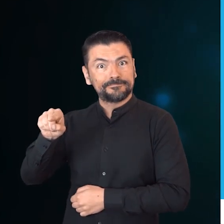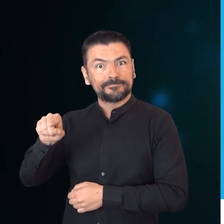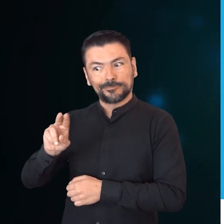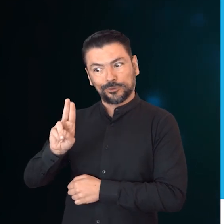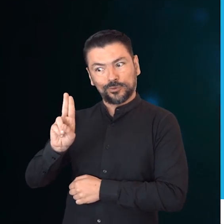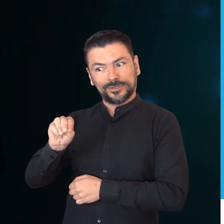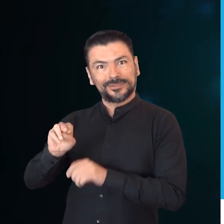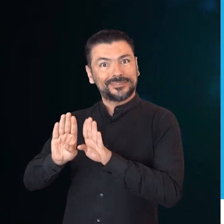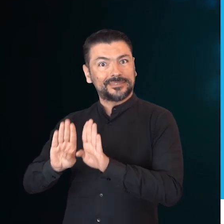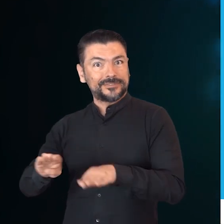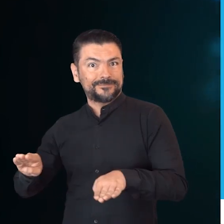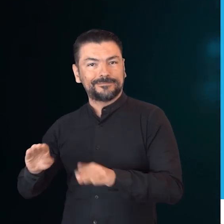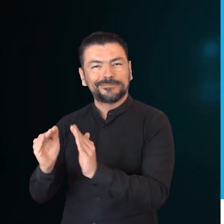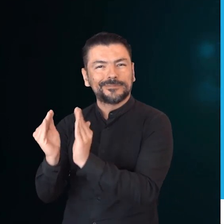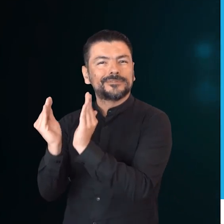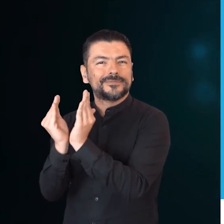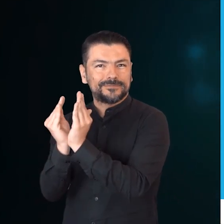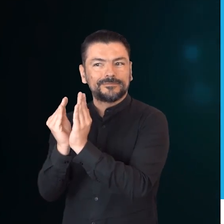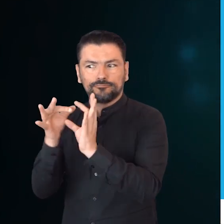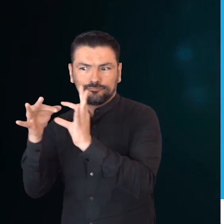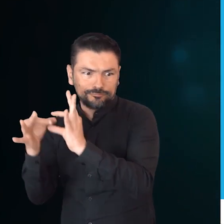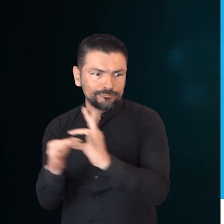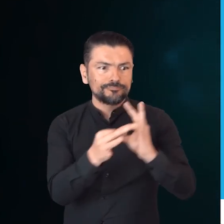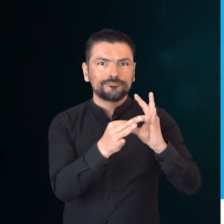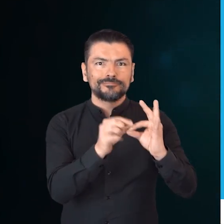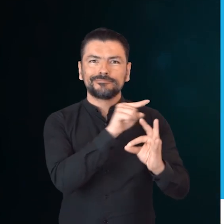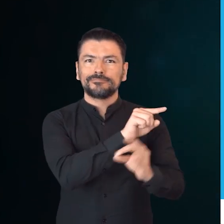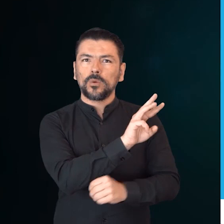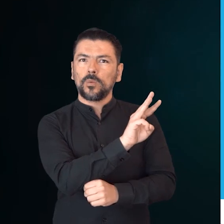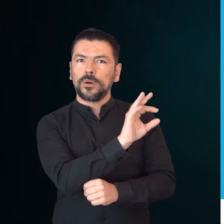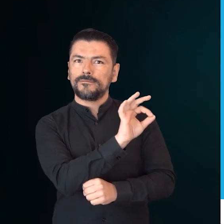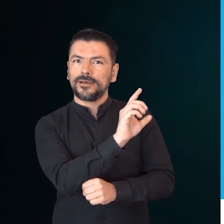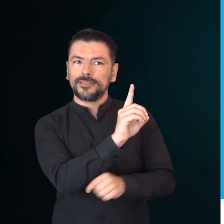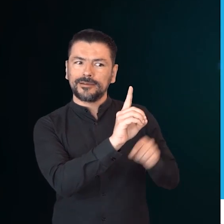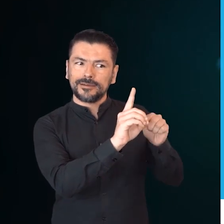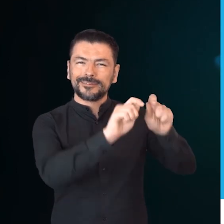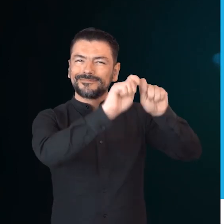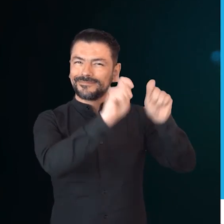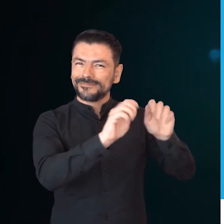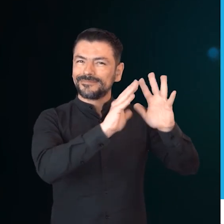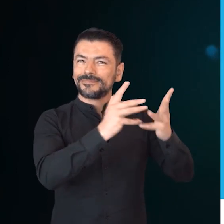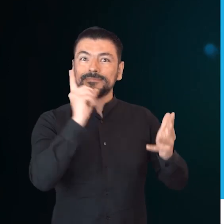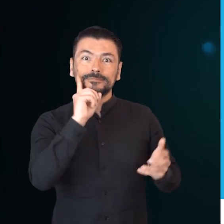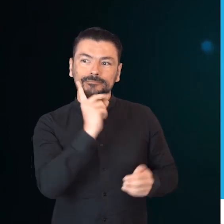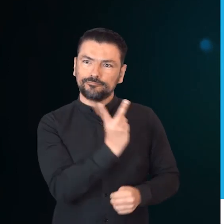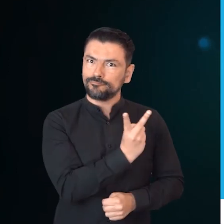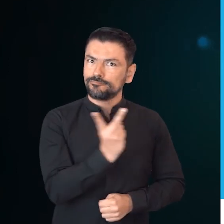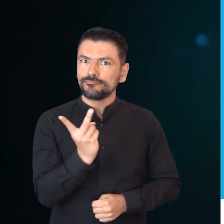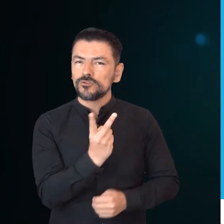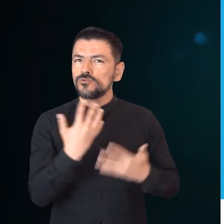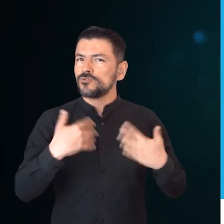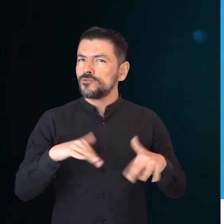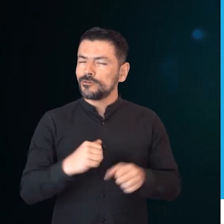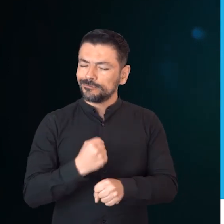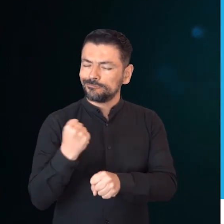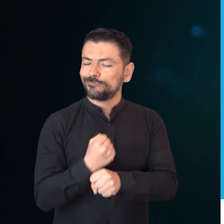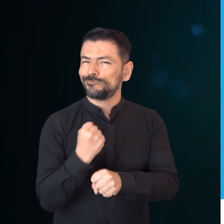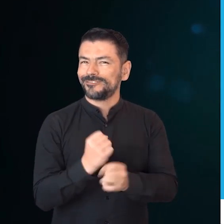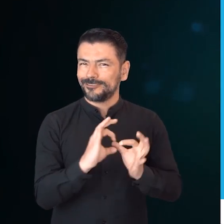UNICEF, LACRO y la Federación Mundial de Personas Sordas, América Latina y el Caribe, se unen para reflexionar